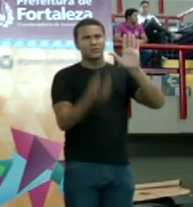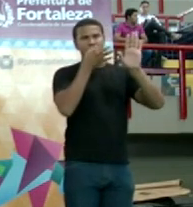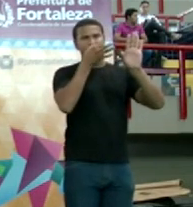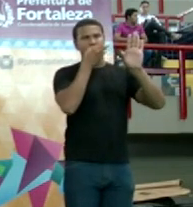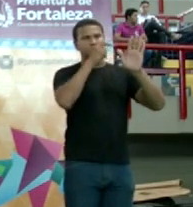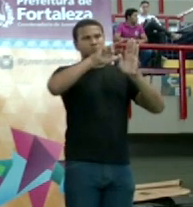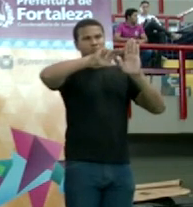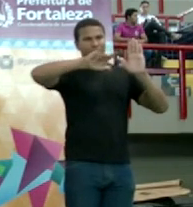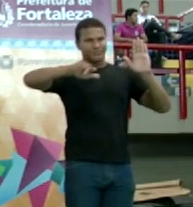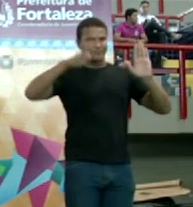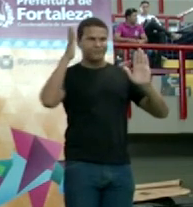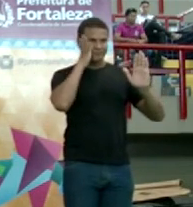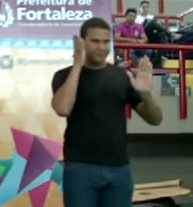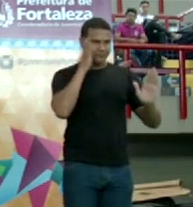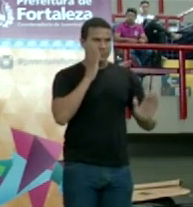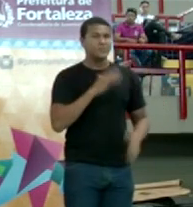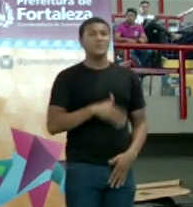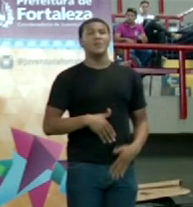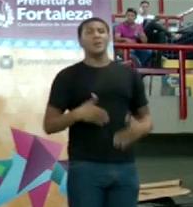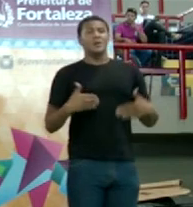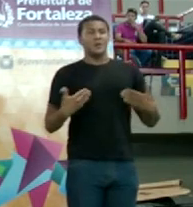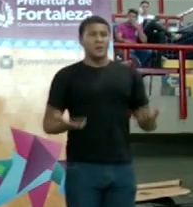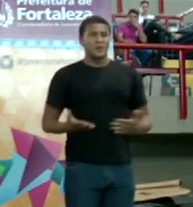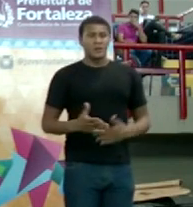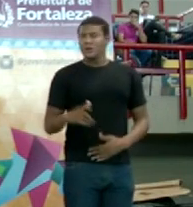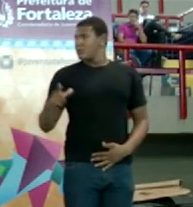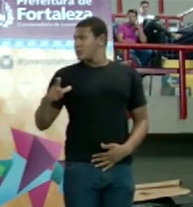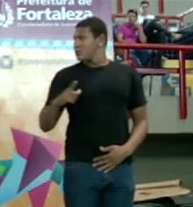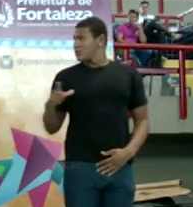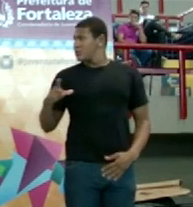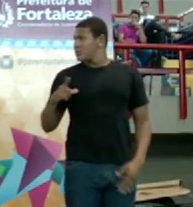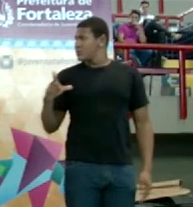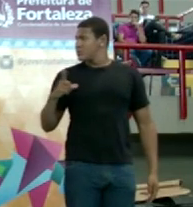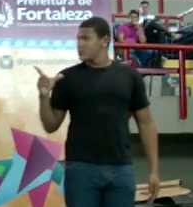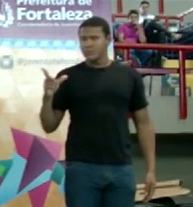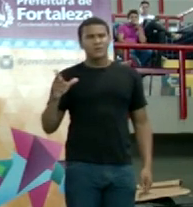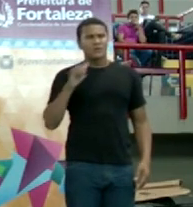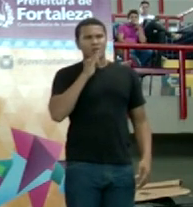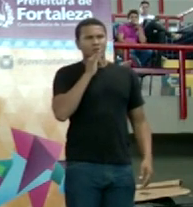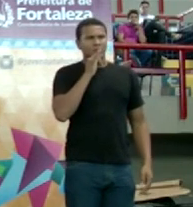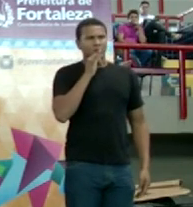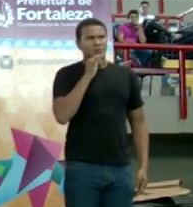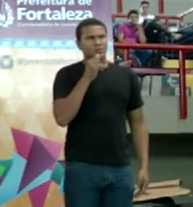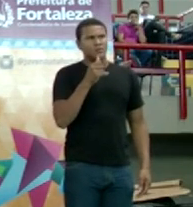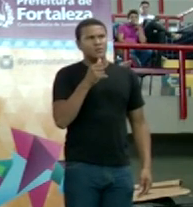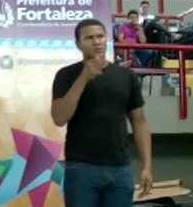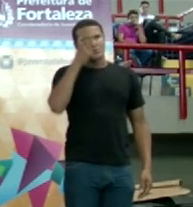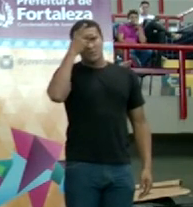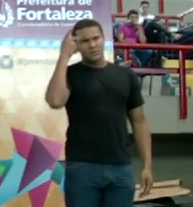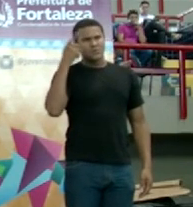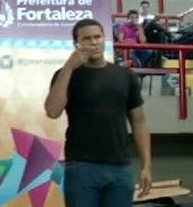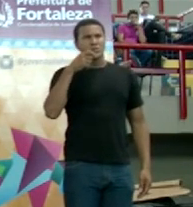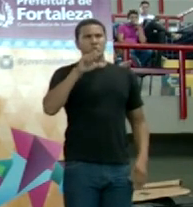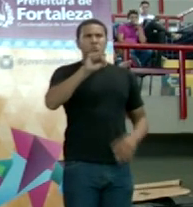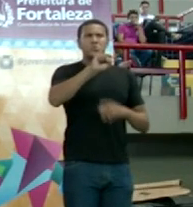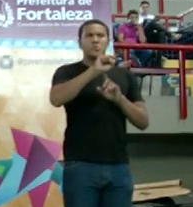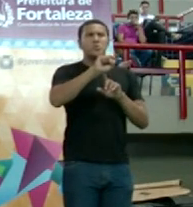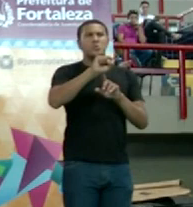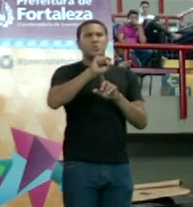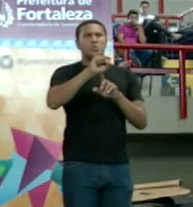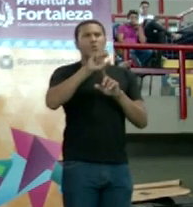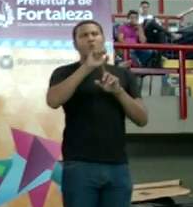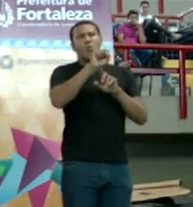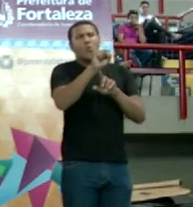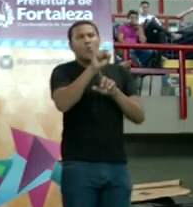argumento. Uma pessoa que fez apenas 8 linhas pode tirar uma nota de nível de quem